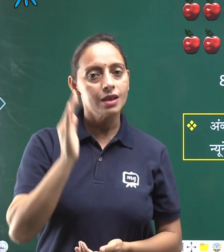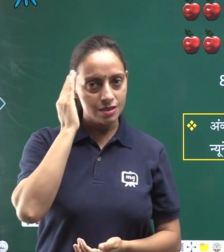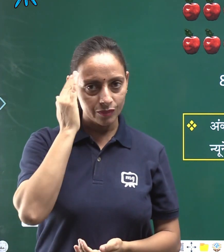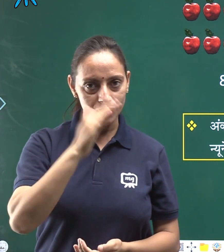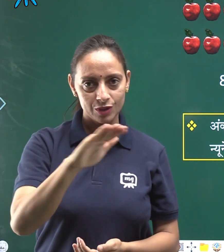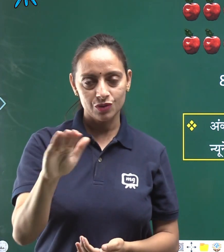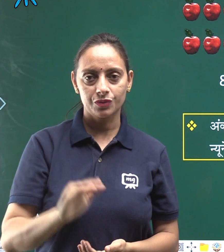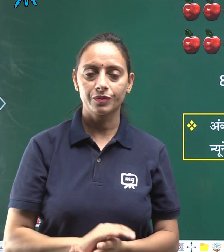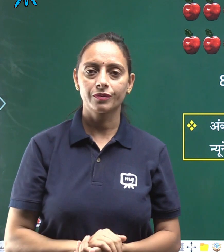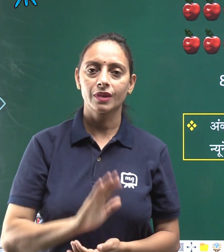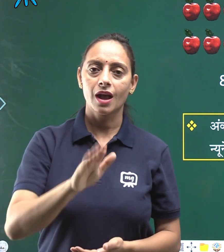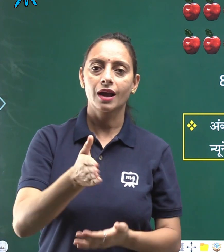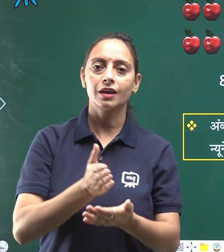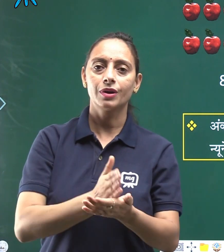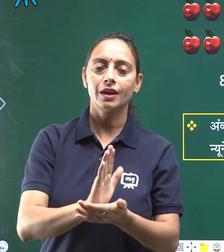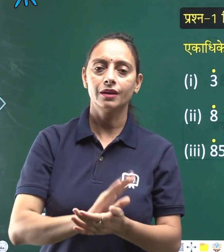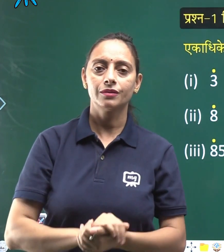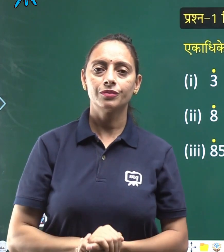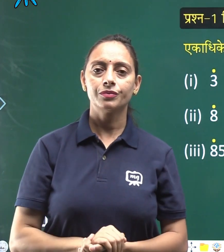समझ में आया बच्चों? आगे बढ़े।